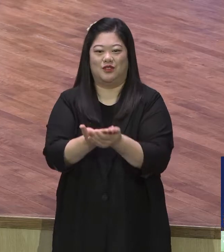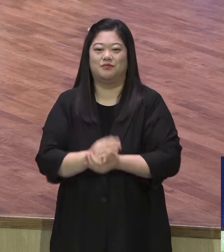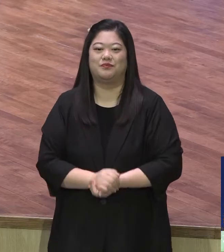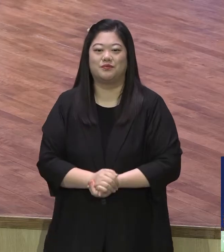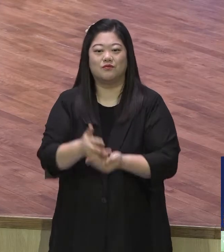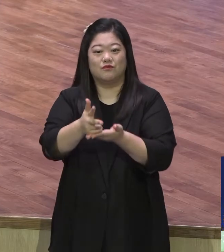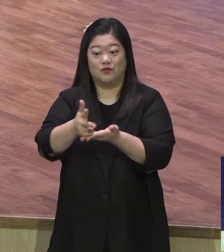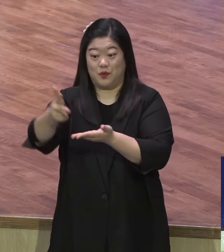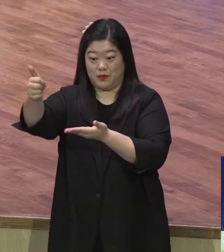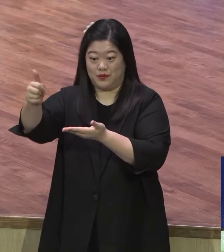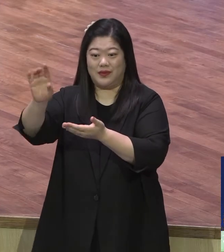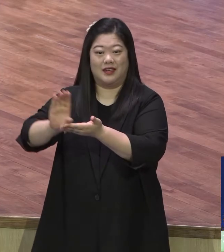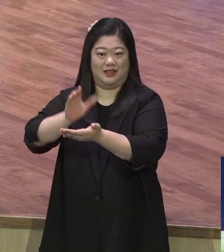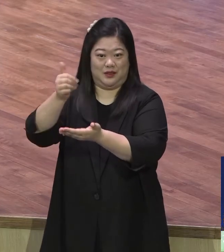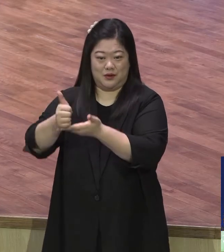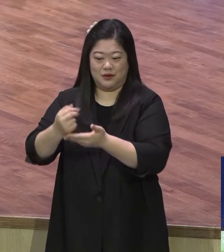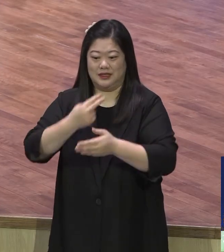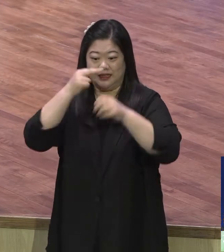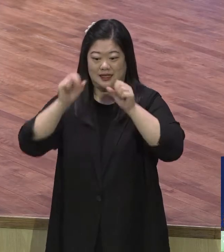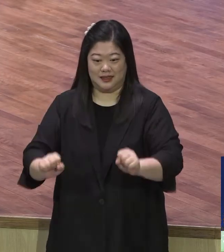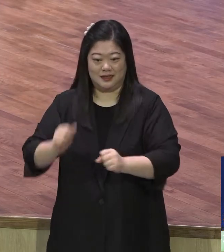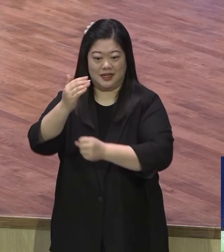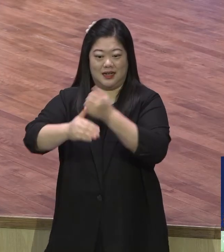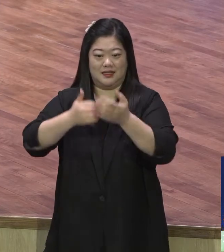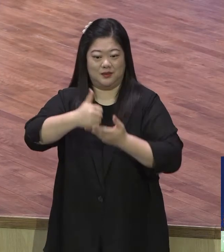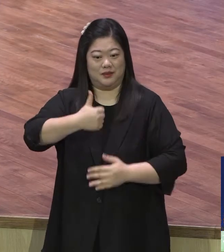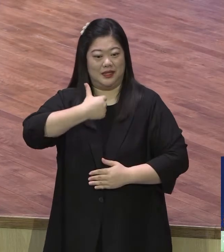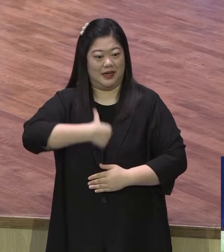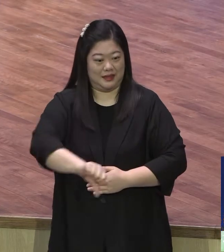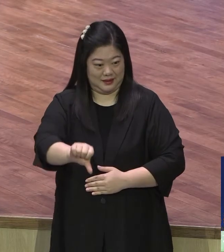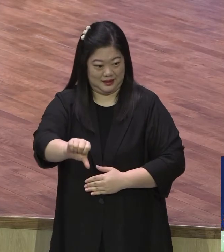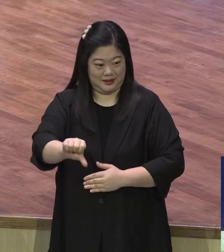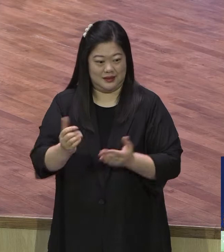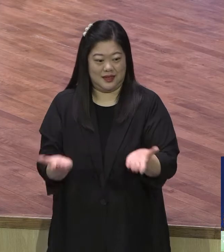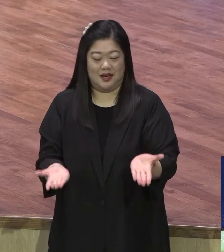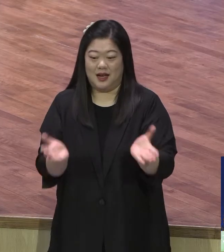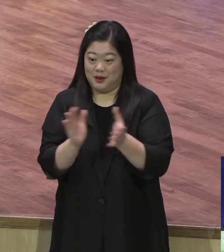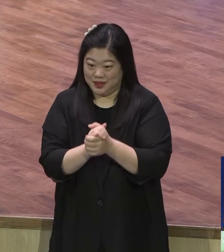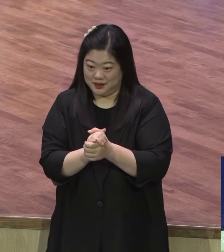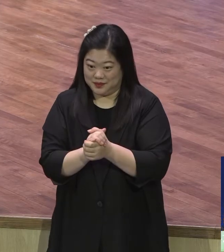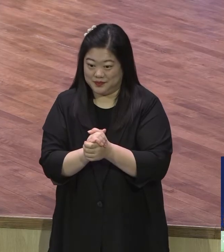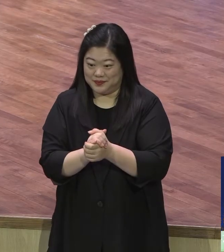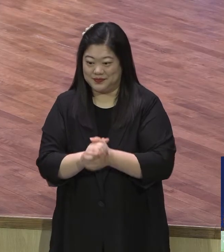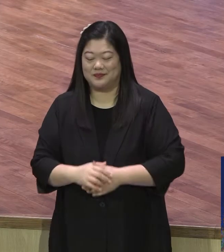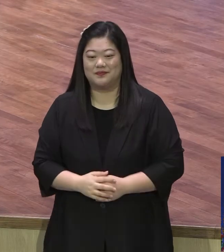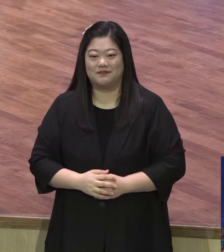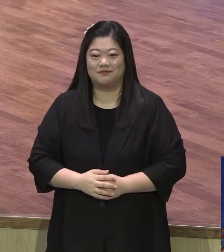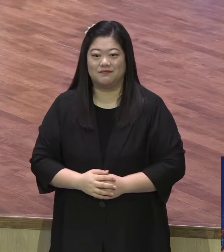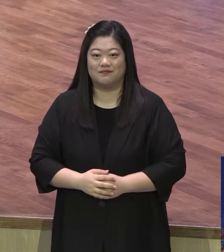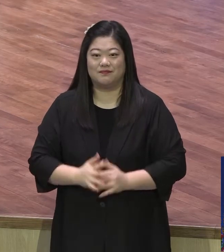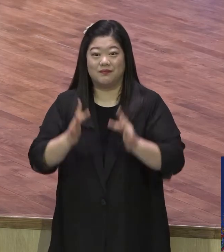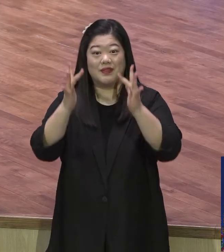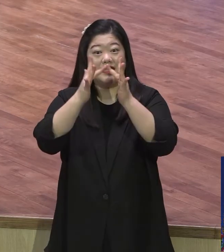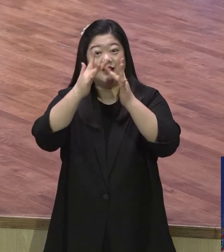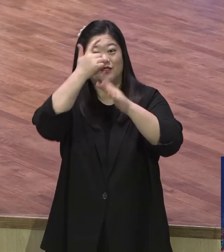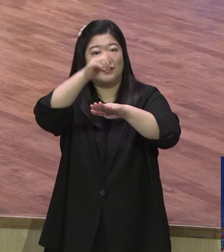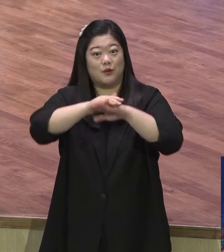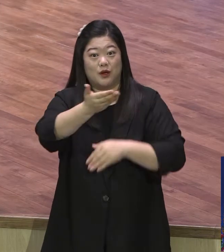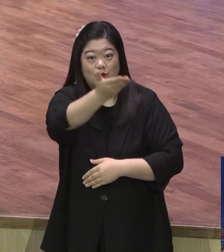주는 그리스도시오 살아계신 하나님의 아들이십니다. 아멘 그리고 온라인 예배되는